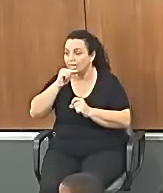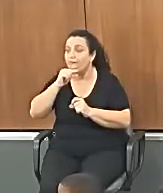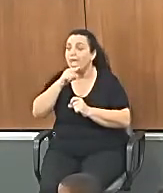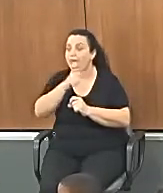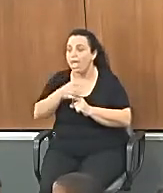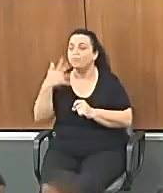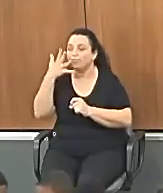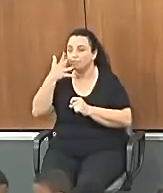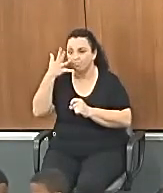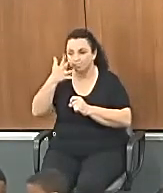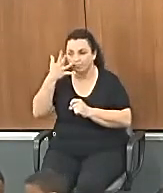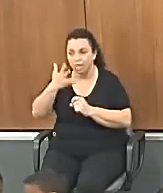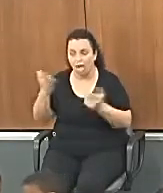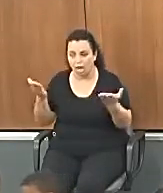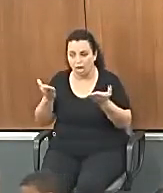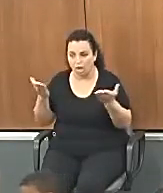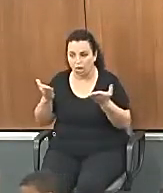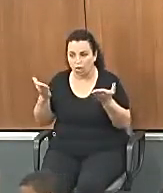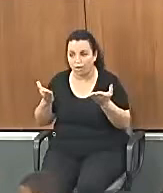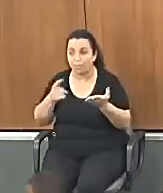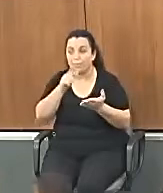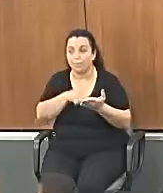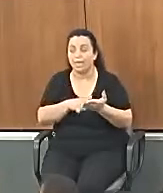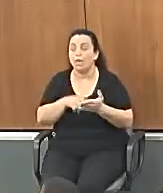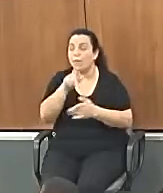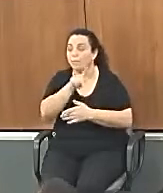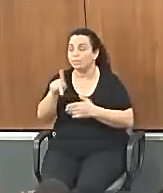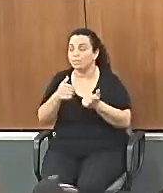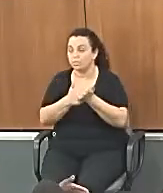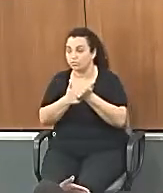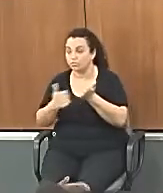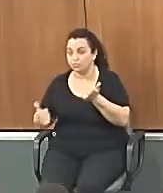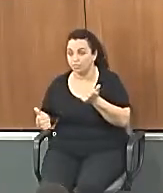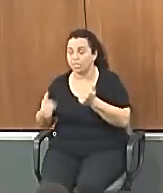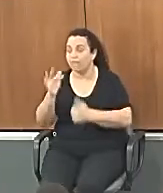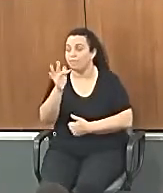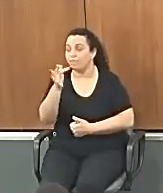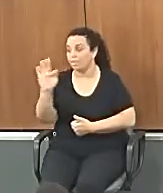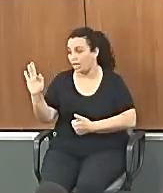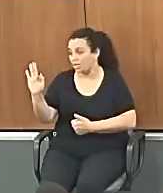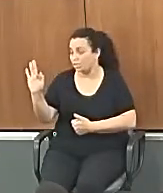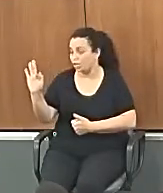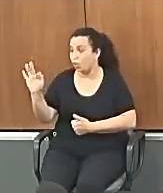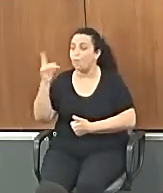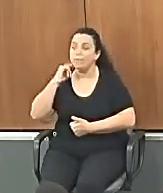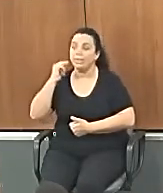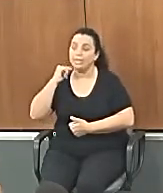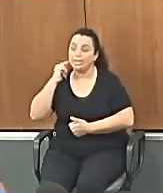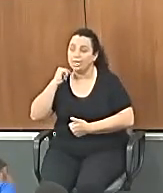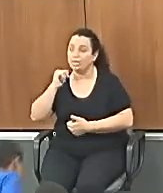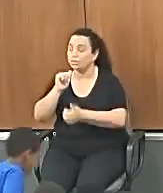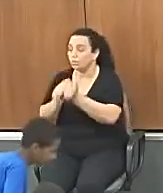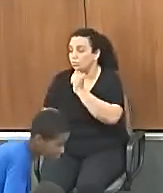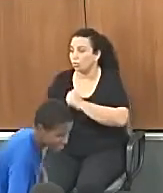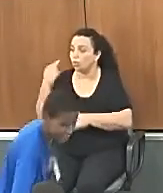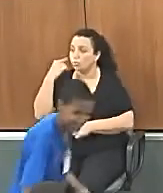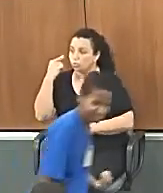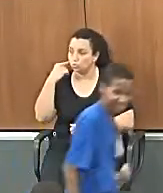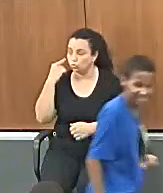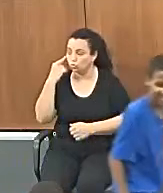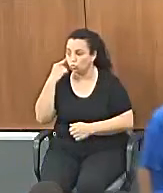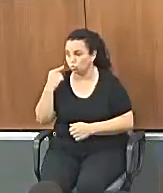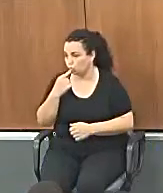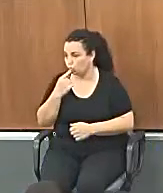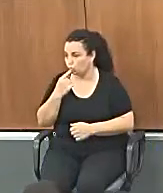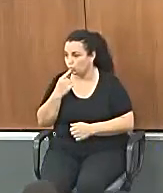manifestar ele que é o vice presidente da federação mineira de desportivo dos surdos representando de ano a